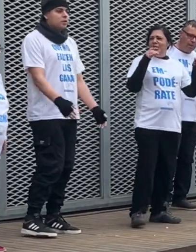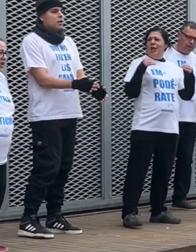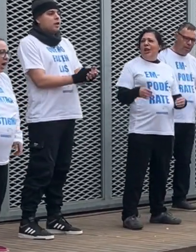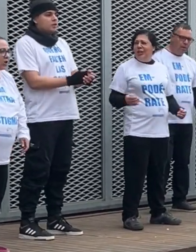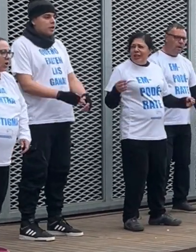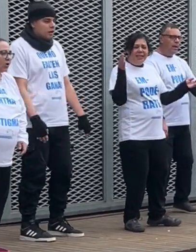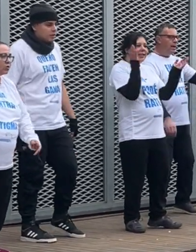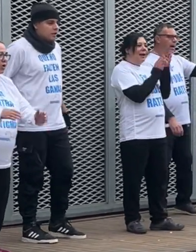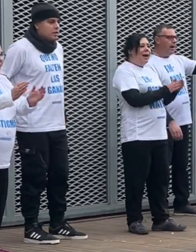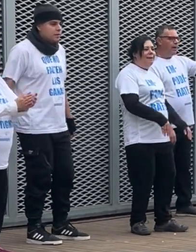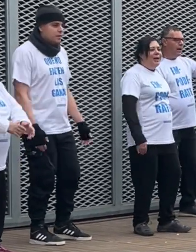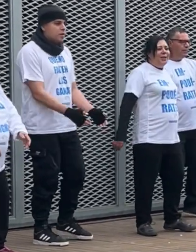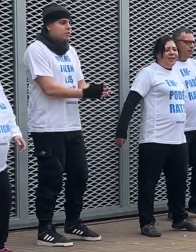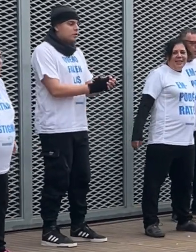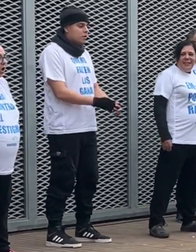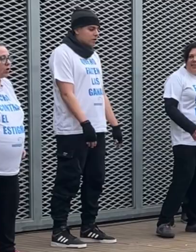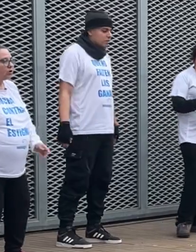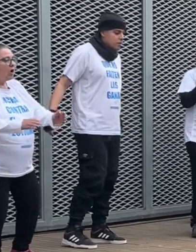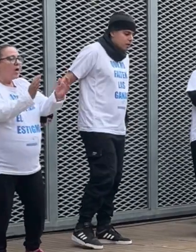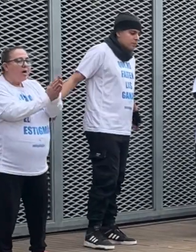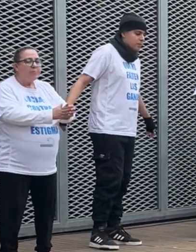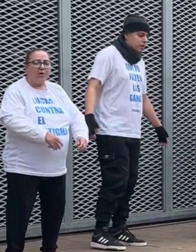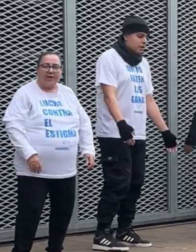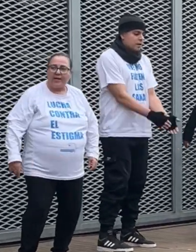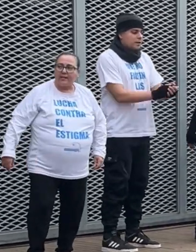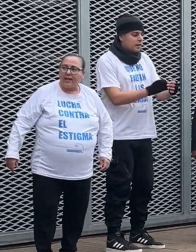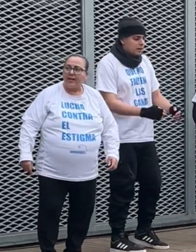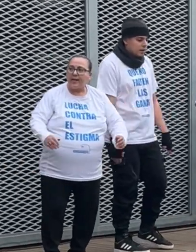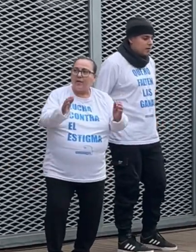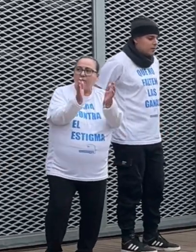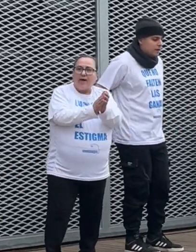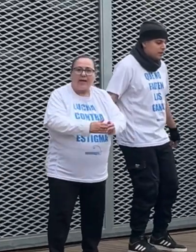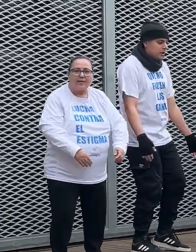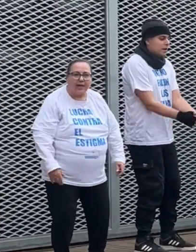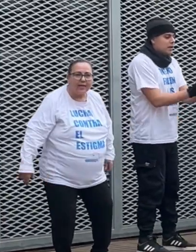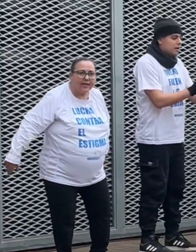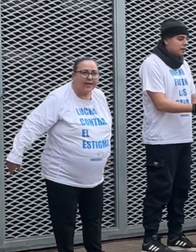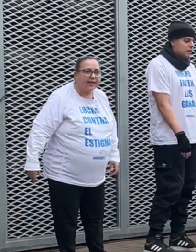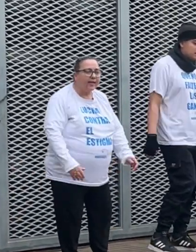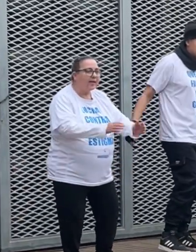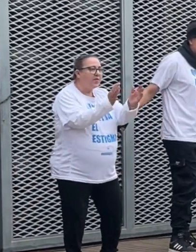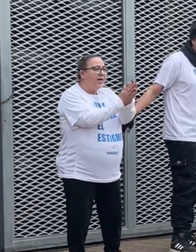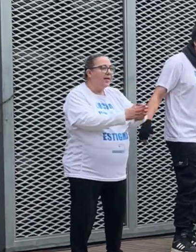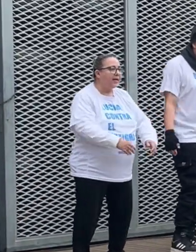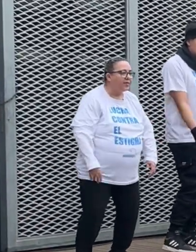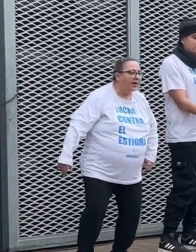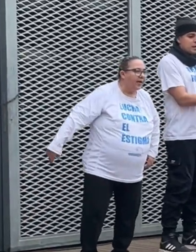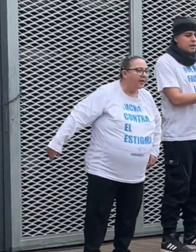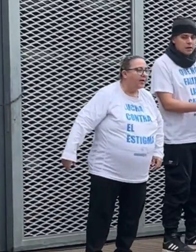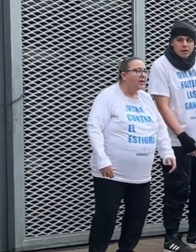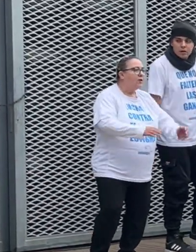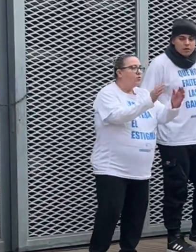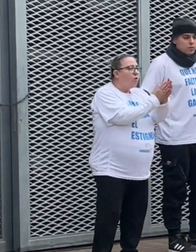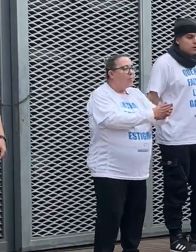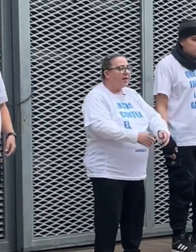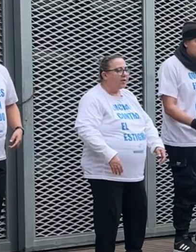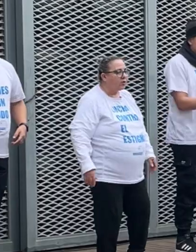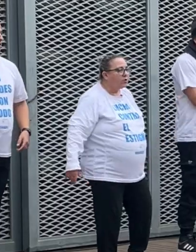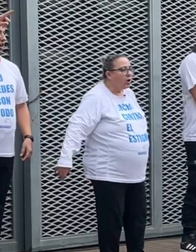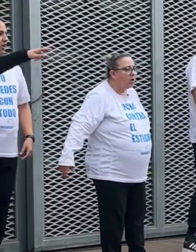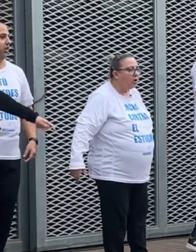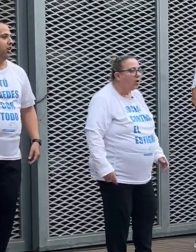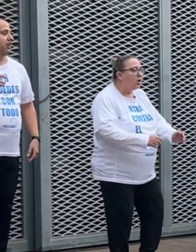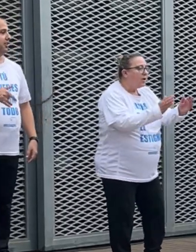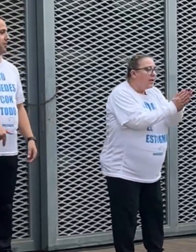como nosotros. Abre los ojos, empodérate, que no falten las ganas de crecer y crecer. Tú puedes